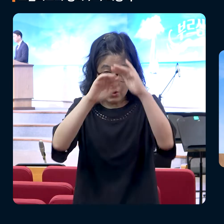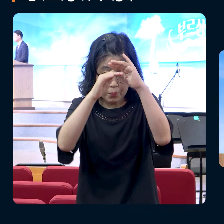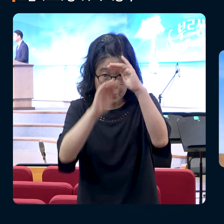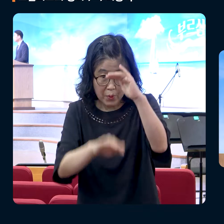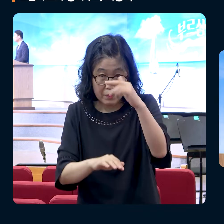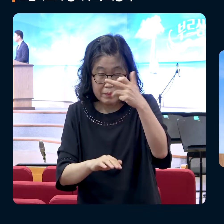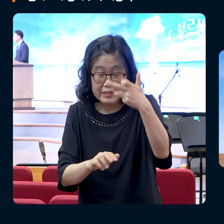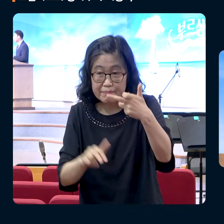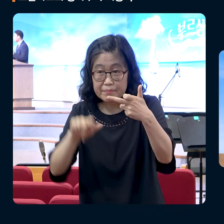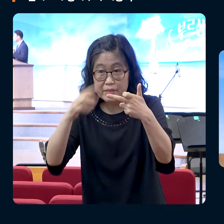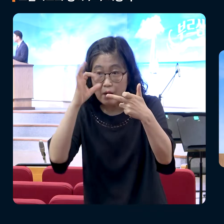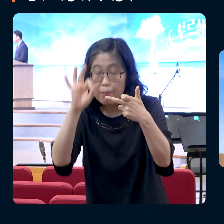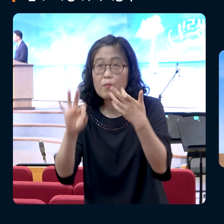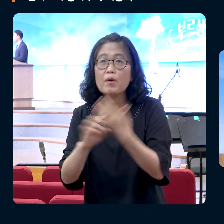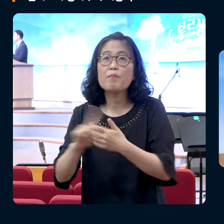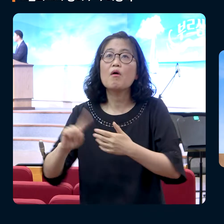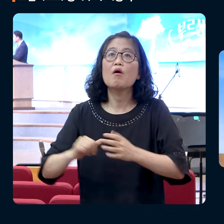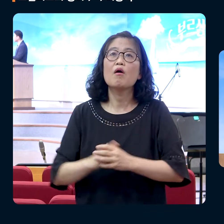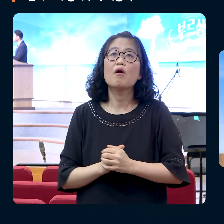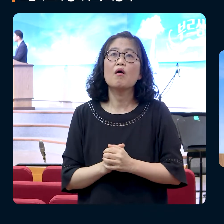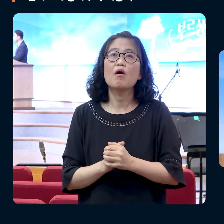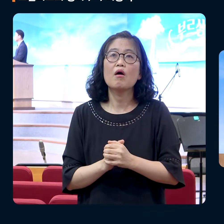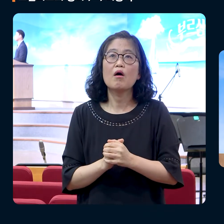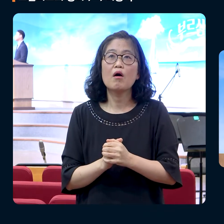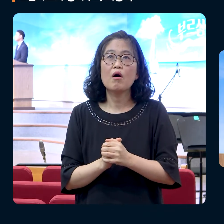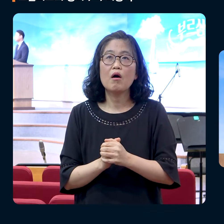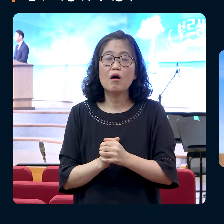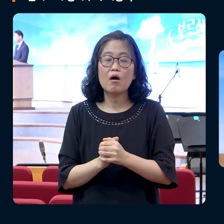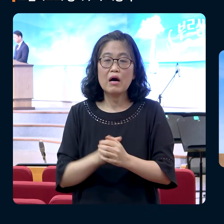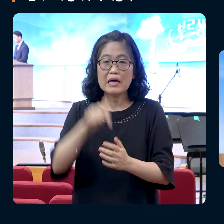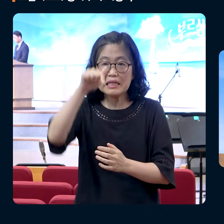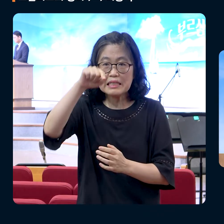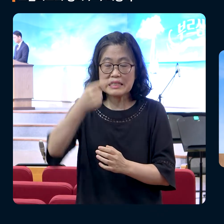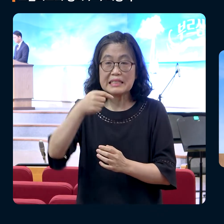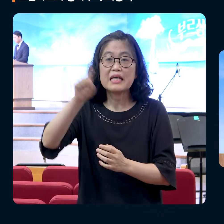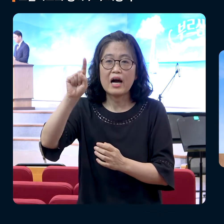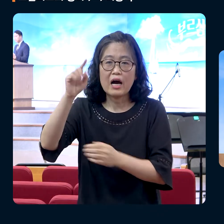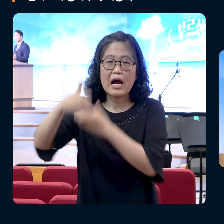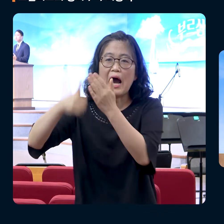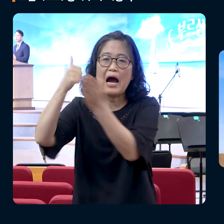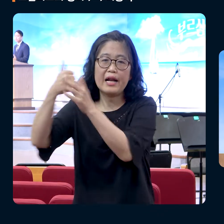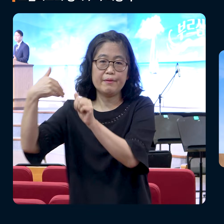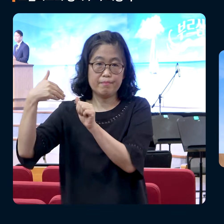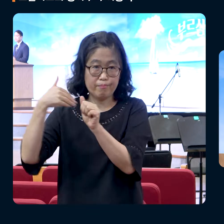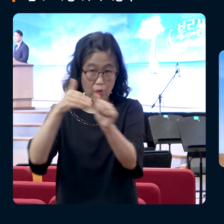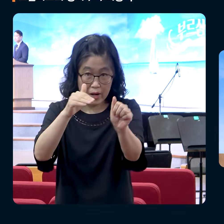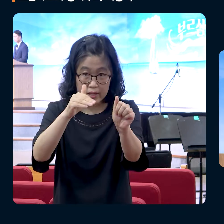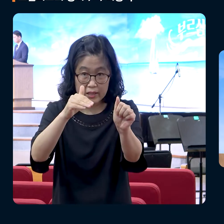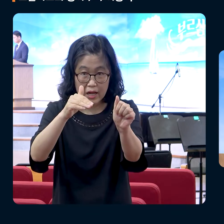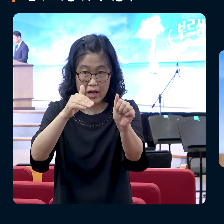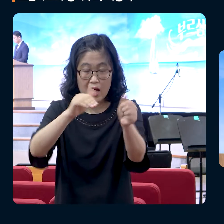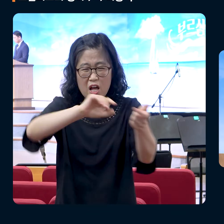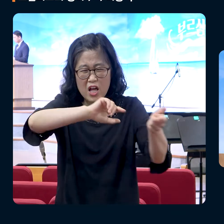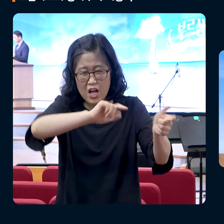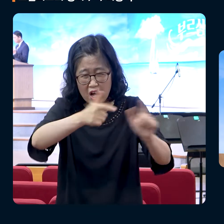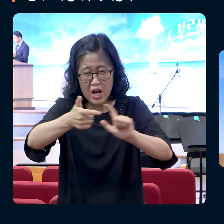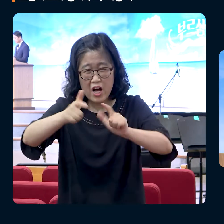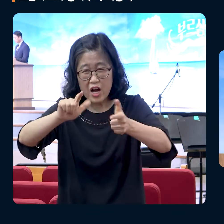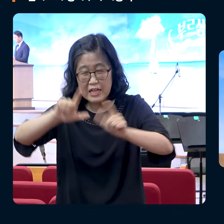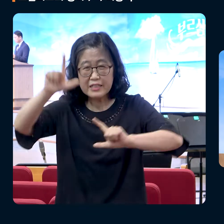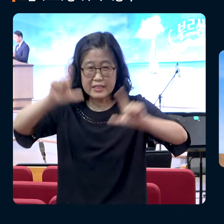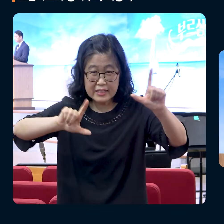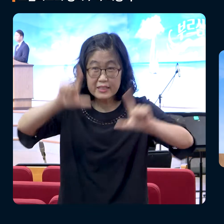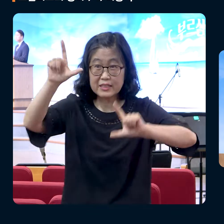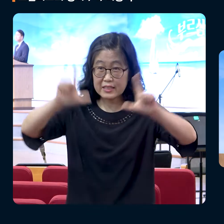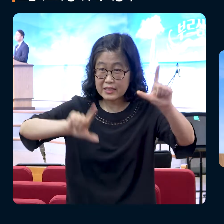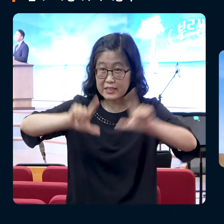이야기하고 있다고요? 그가 보내셨다라고 이야기하고 있다고요. 이러저러한 일들이 있었고, 그리고 거기에